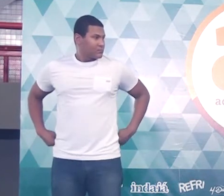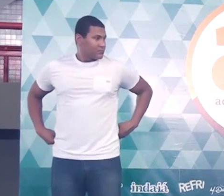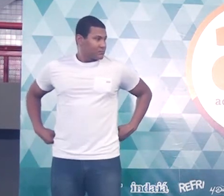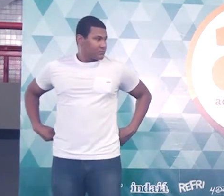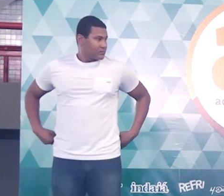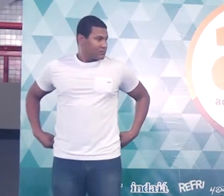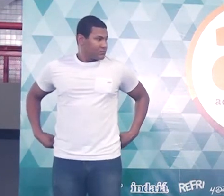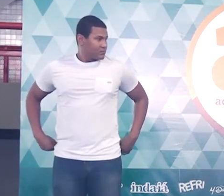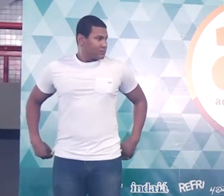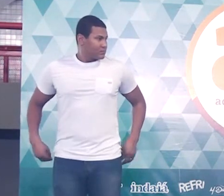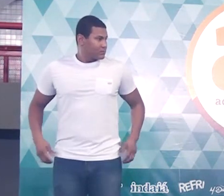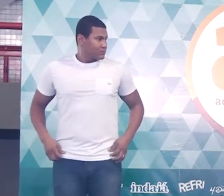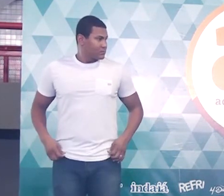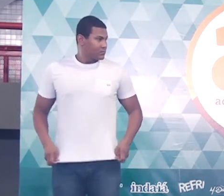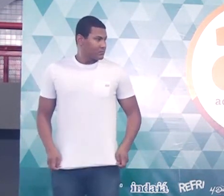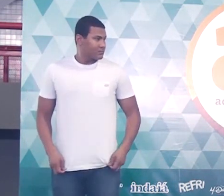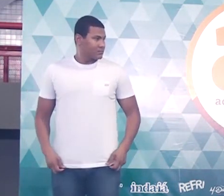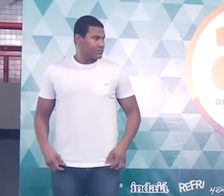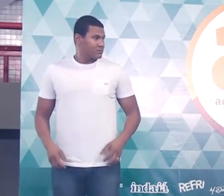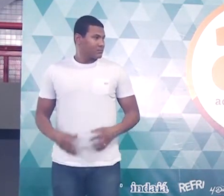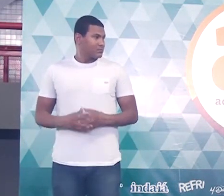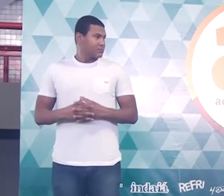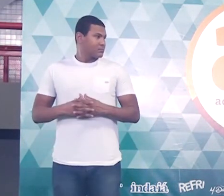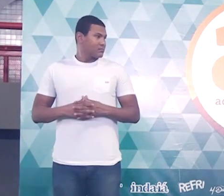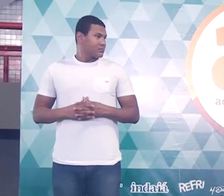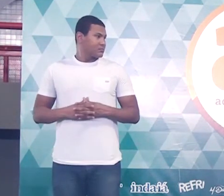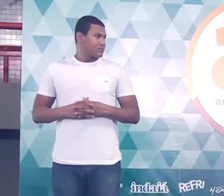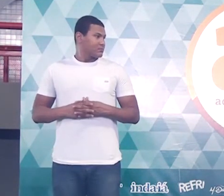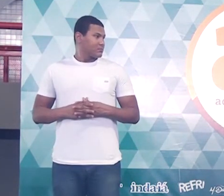Esse meu óculos é para longe, viu? Por isso que eu tiro para ler.